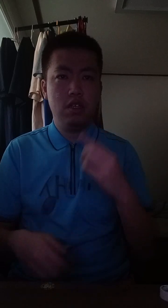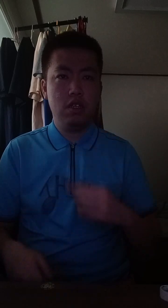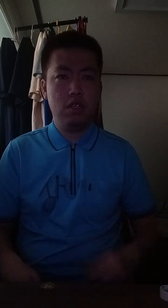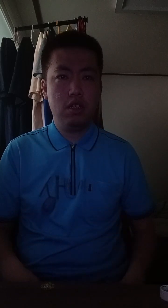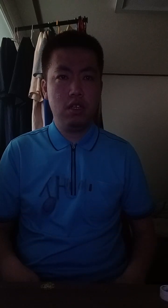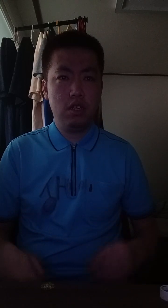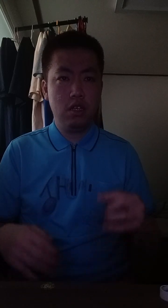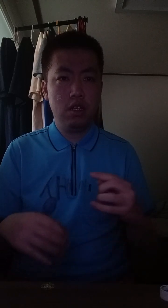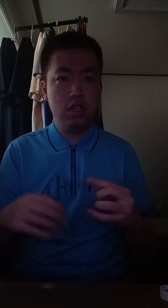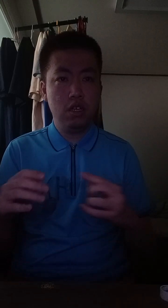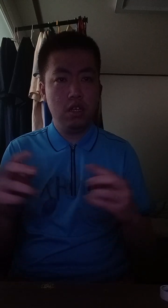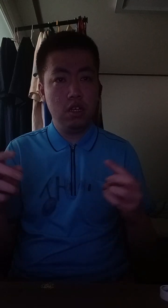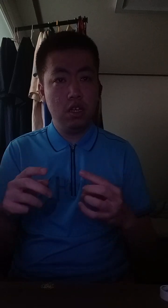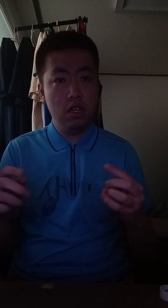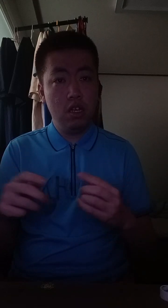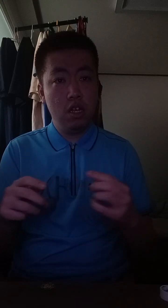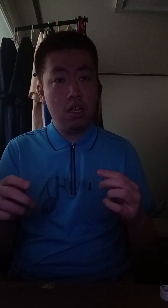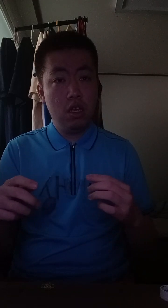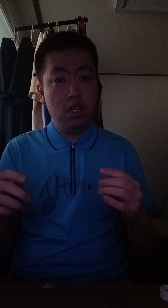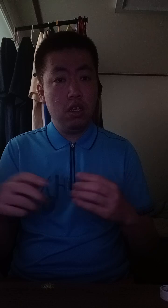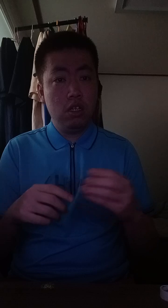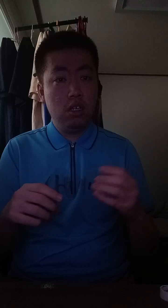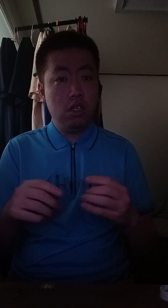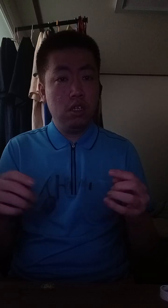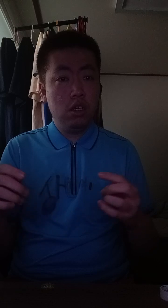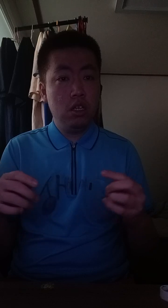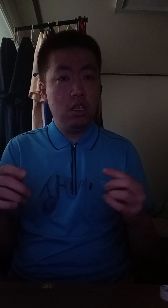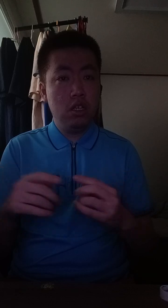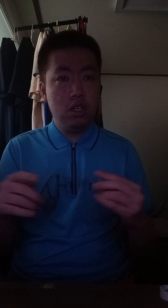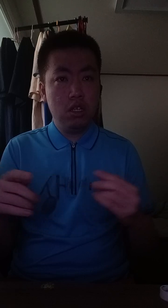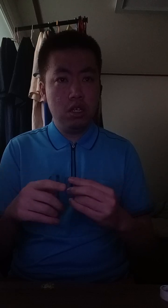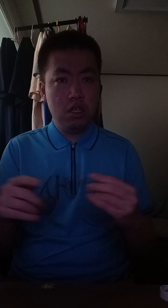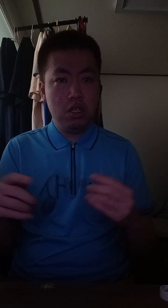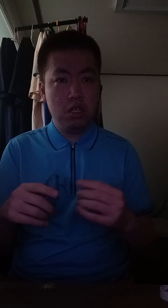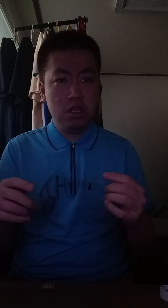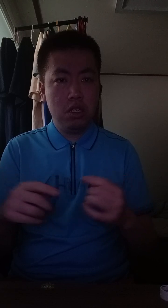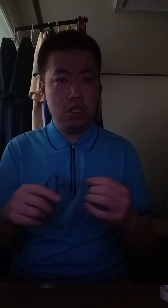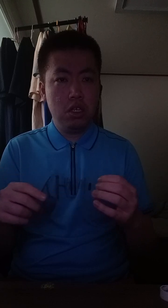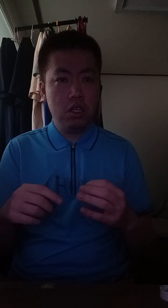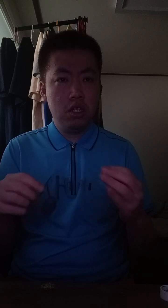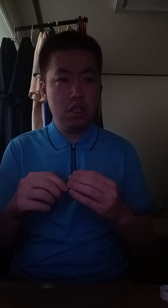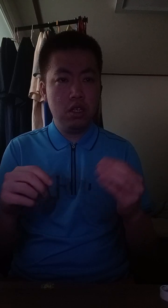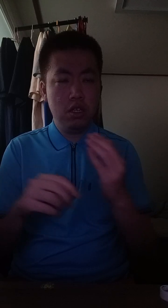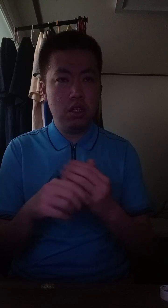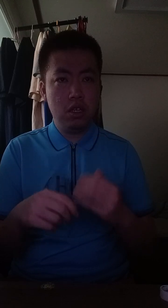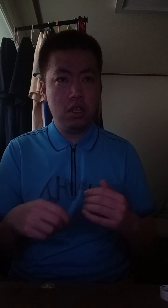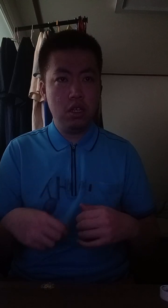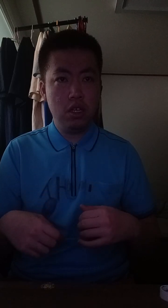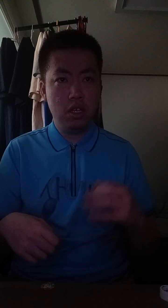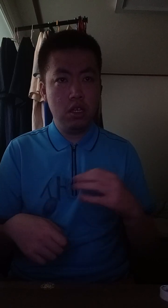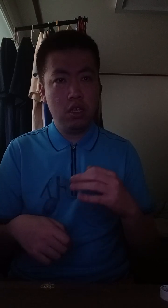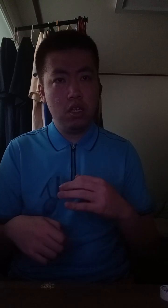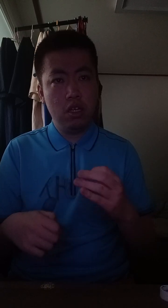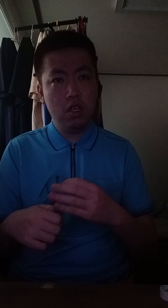당시 사고 현장입니다. 보통 물놀이장에는 배수구 덮개가 덮여 있어 물빠짐을 막습니다. 하지만 당시에는